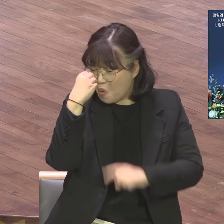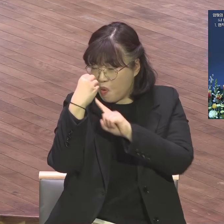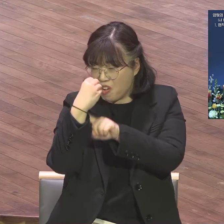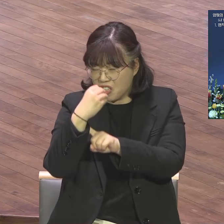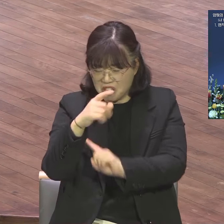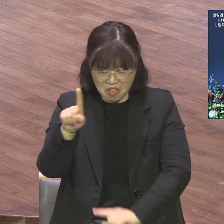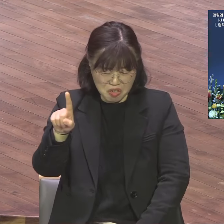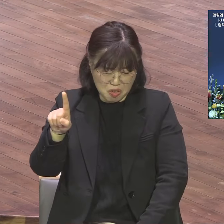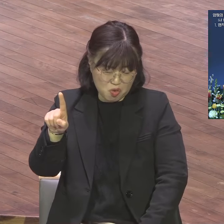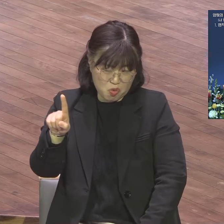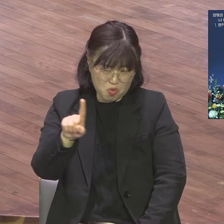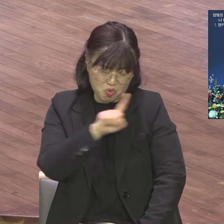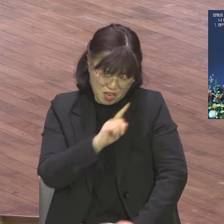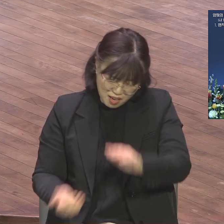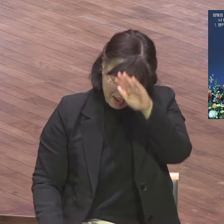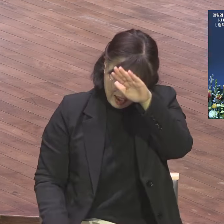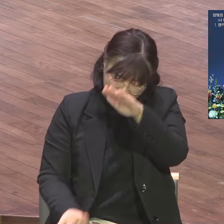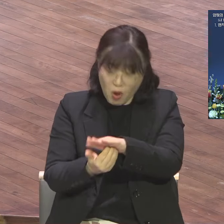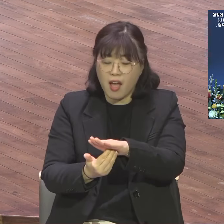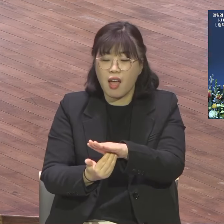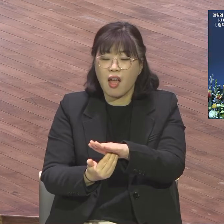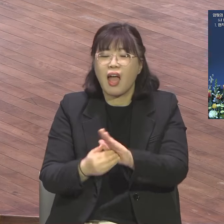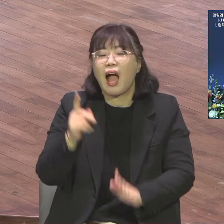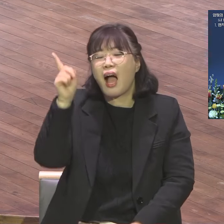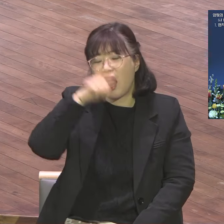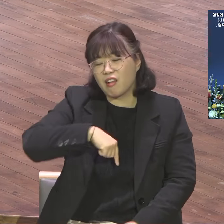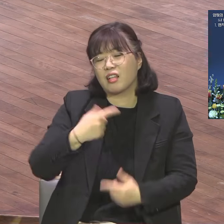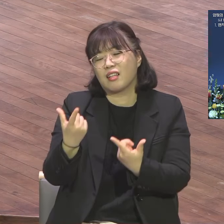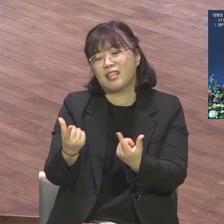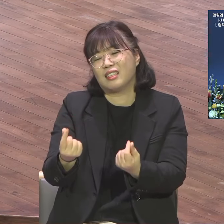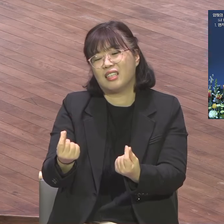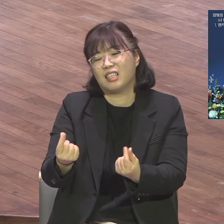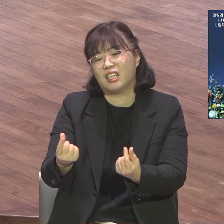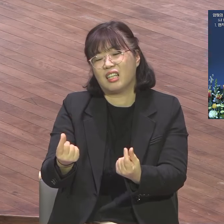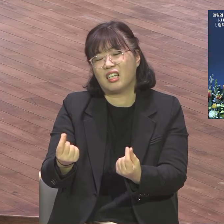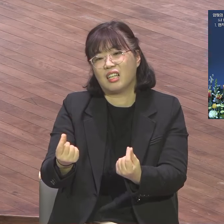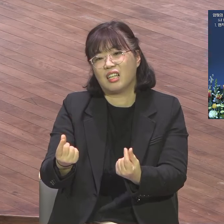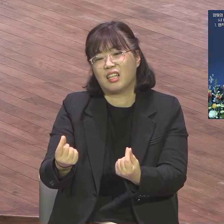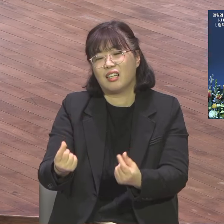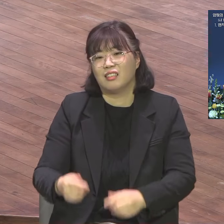최상의 악이고 최대의 악이다. 교만.